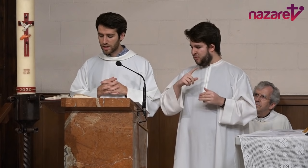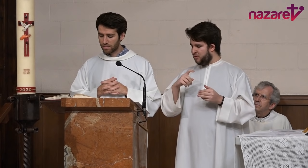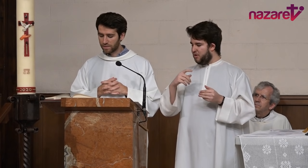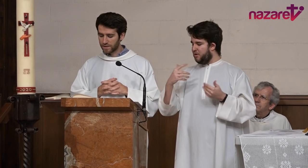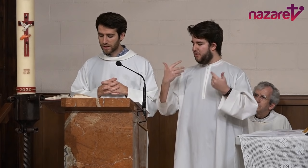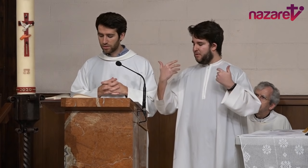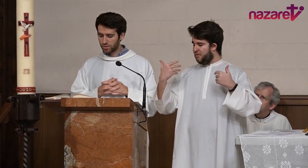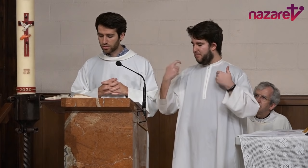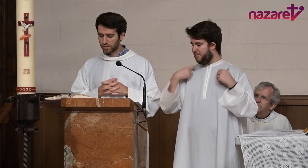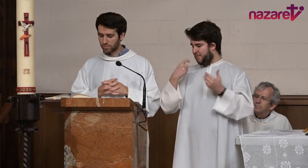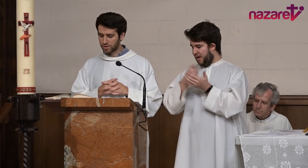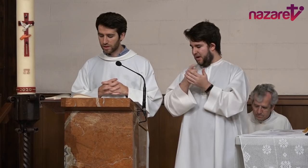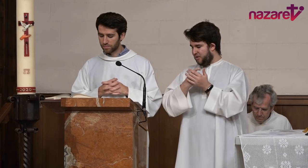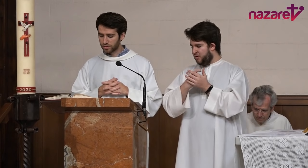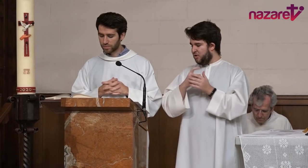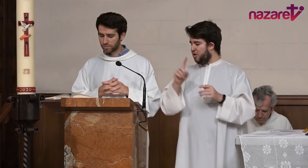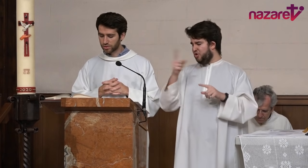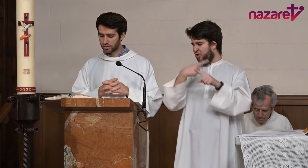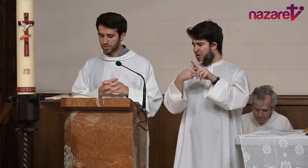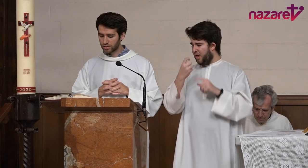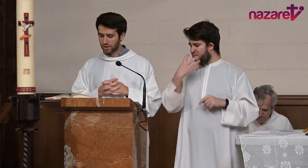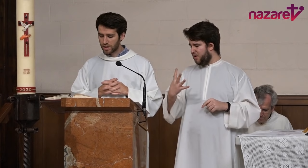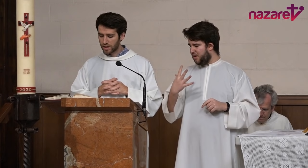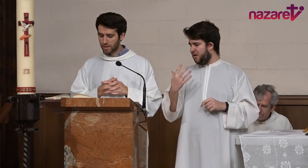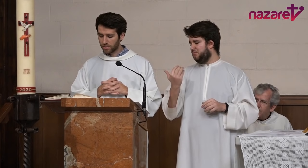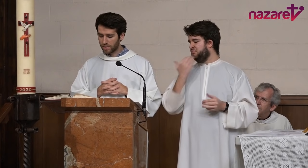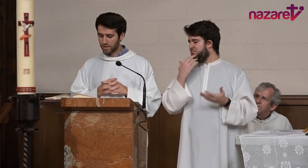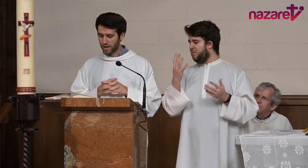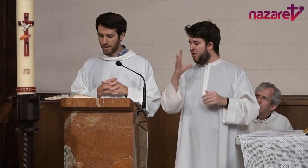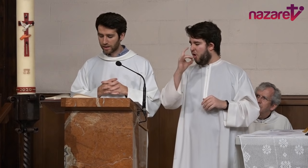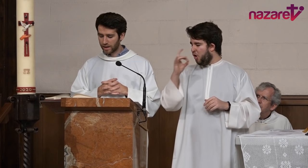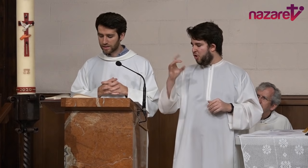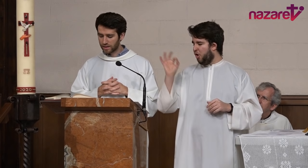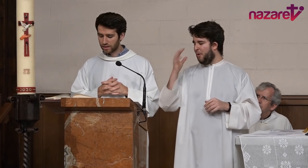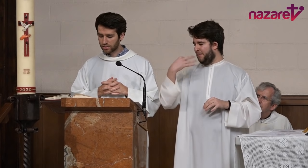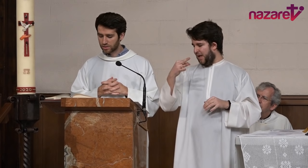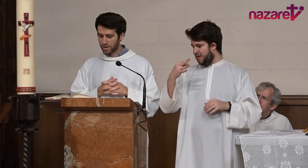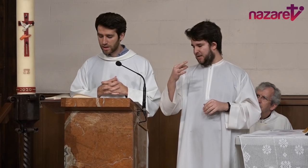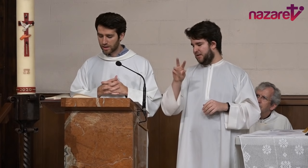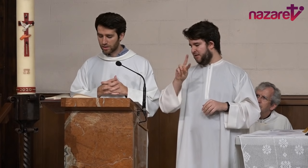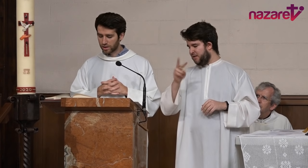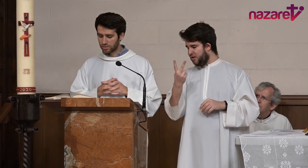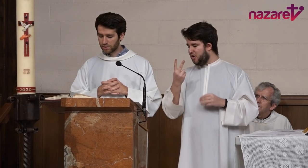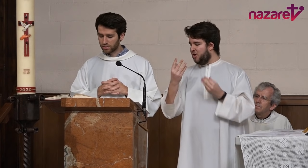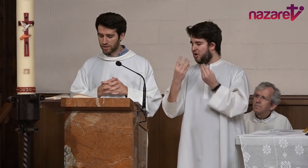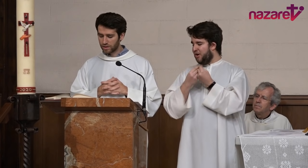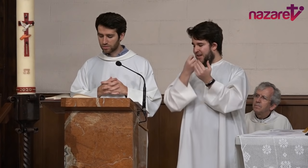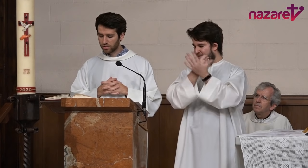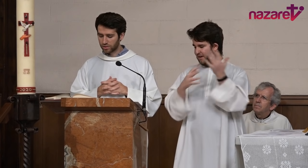y manifestado en los últimos tiempos por vosotros, que por medio de él creéis en Dios, que lo resucitó de entre los